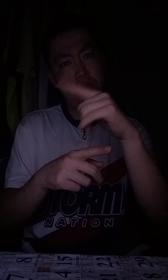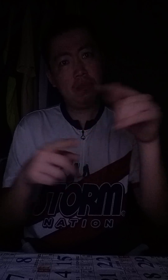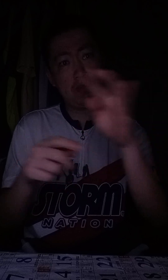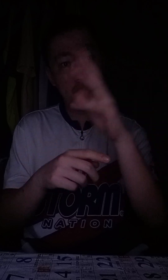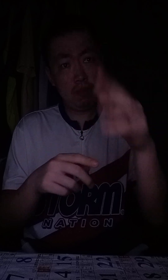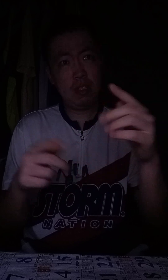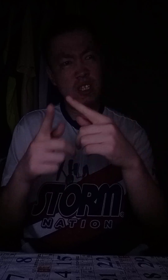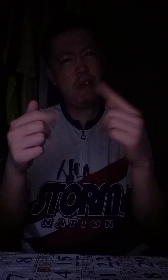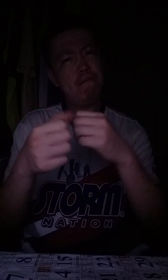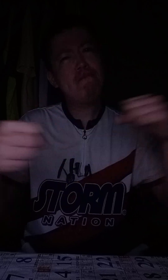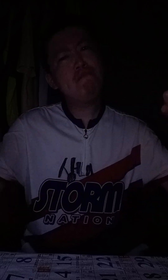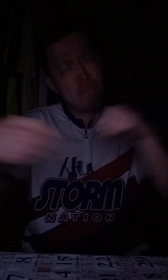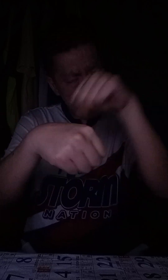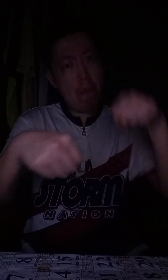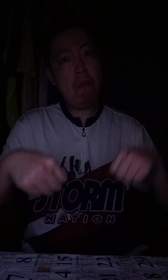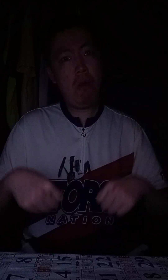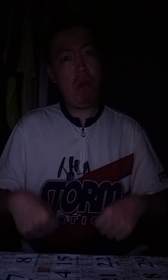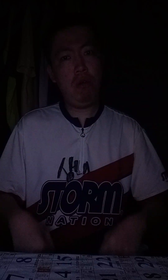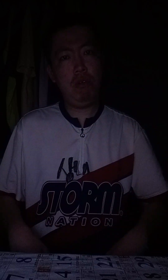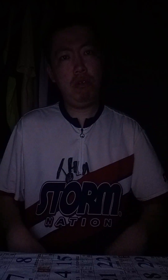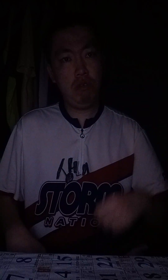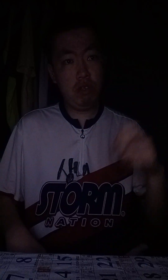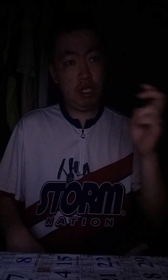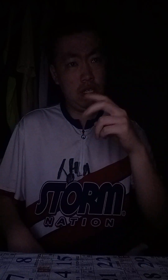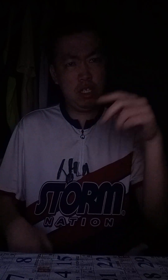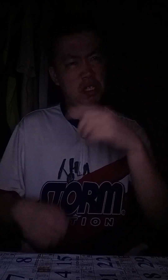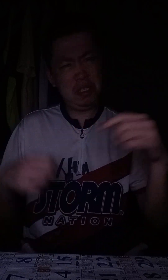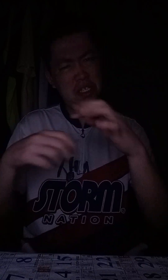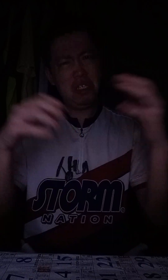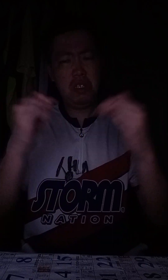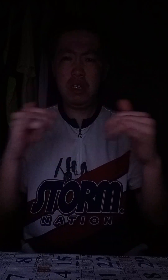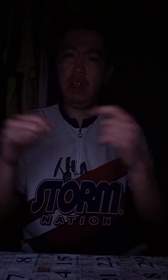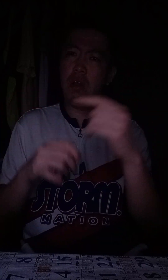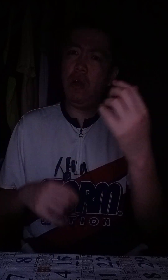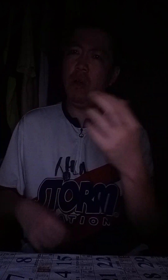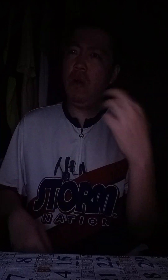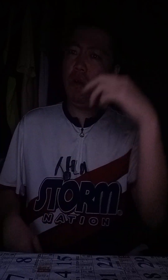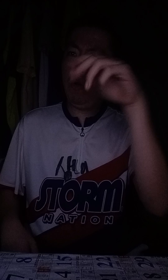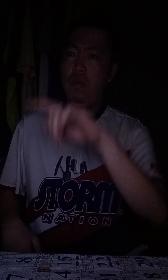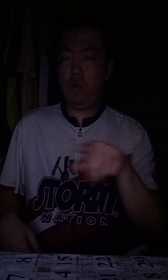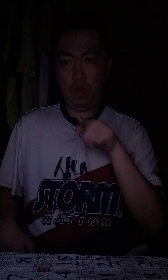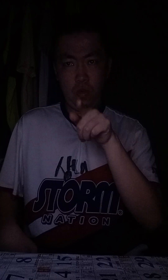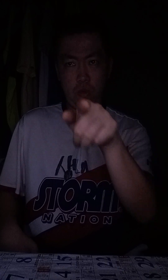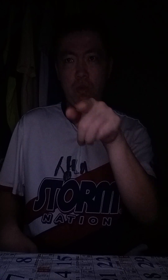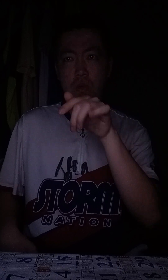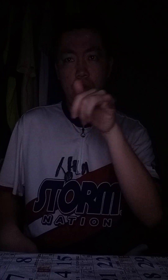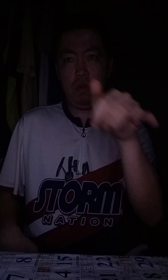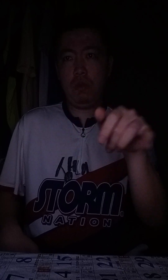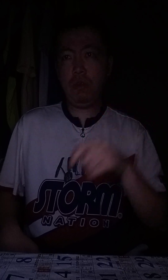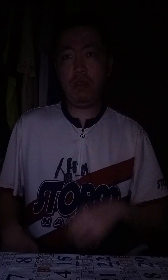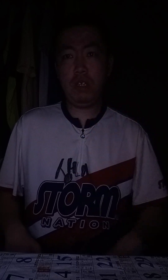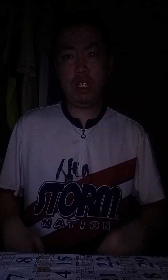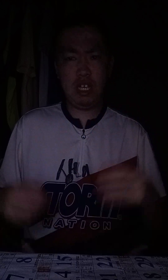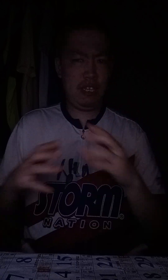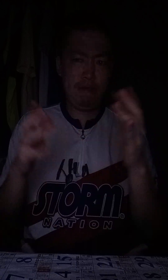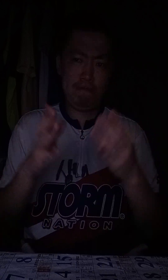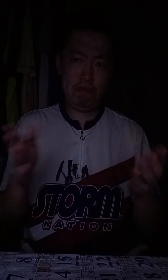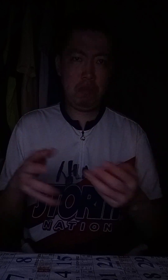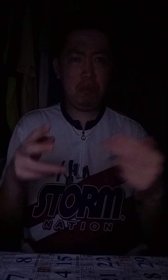있던 버스를 들이받습니다. 승용차는 이어 버스 정류장으로 돌진합니다. 승객 10여 명이 버스를 기다리고